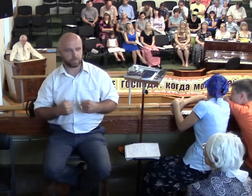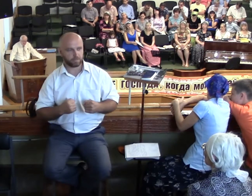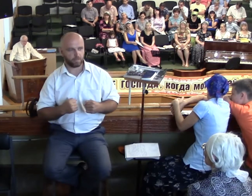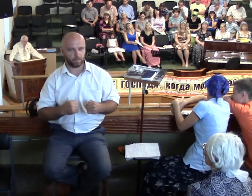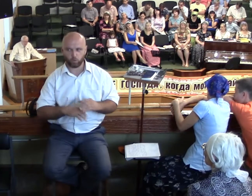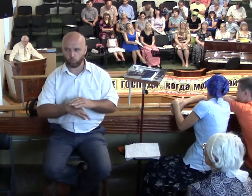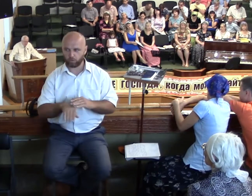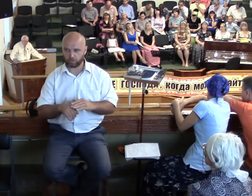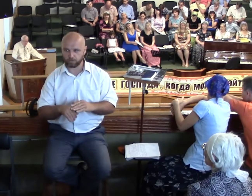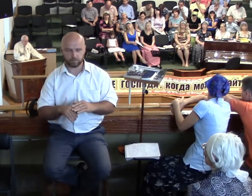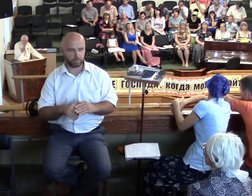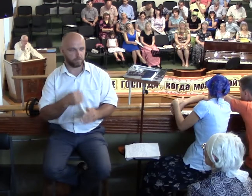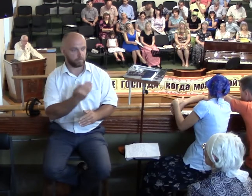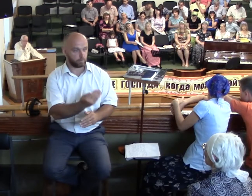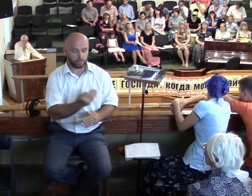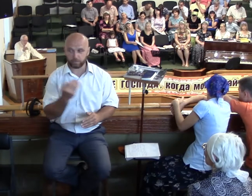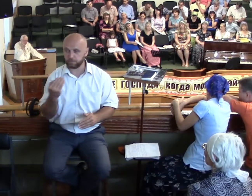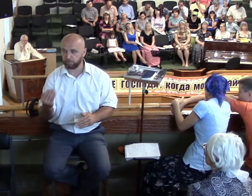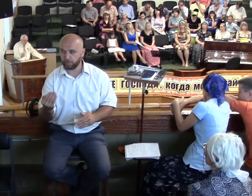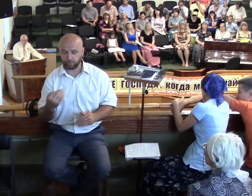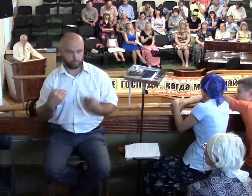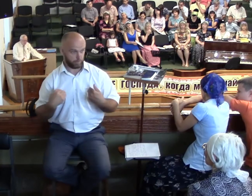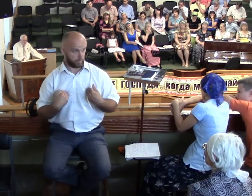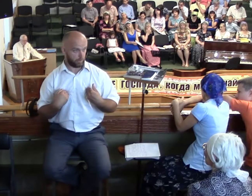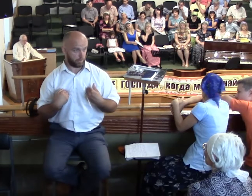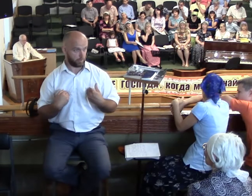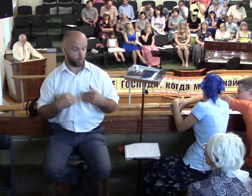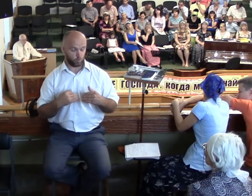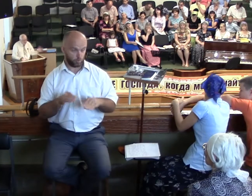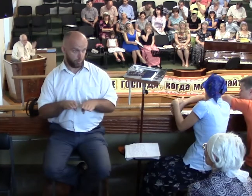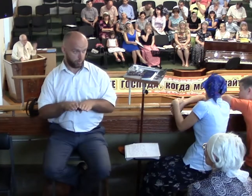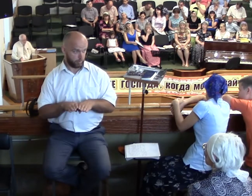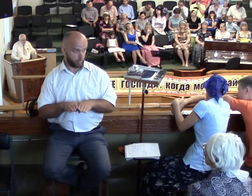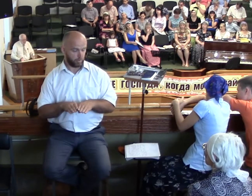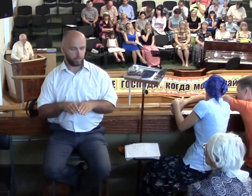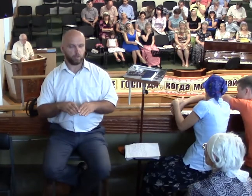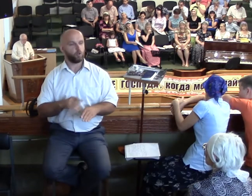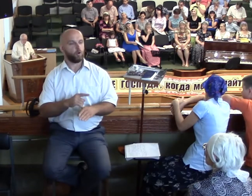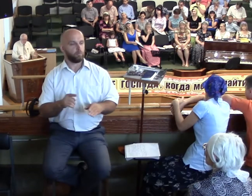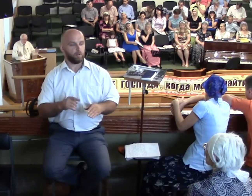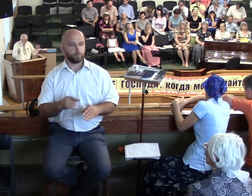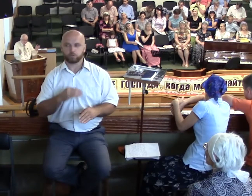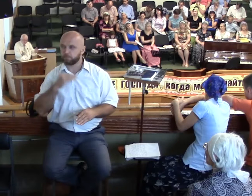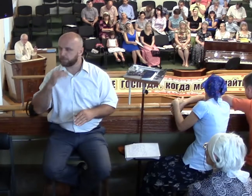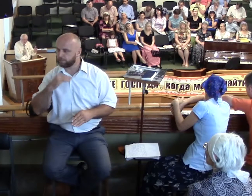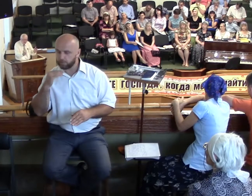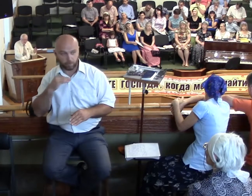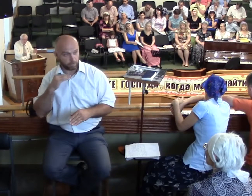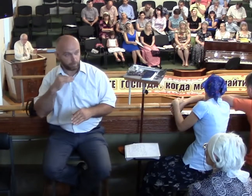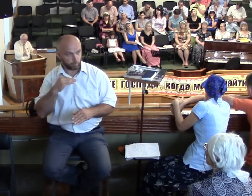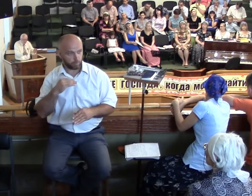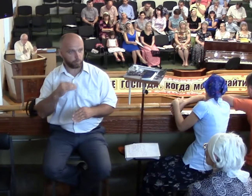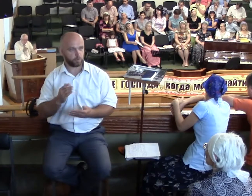когда Христос придет и церковь возьмет, и мы не знаем. А поэтому освящайтесь. Поэтому